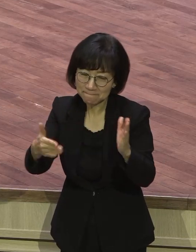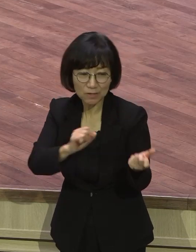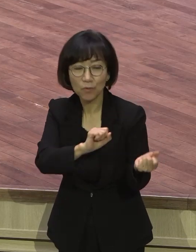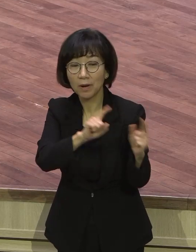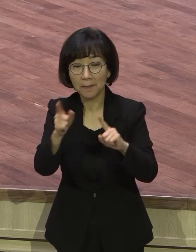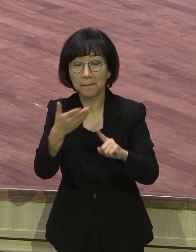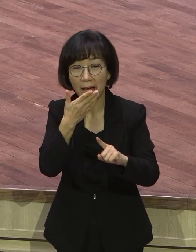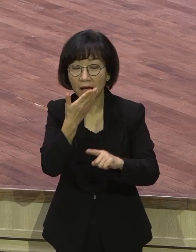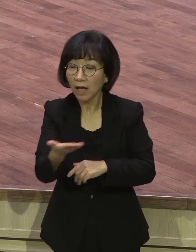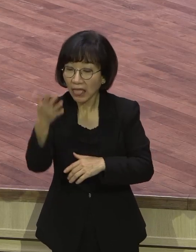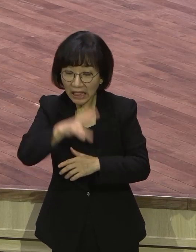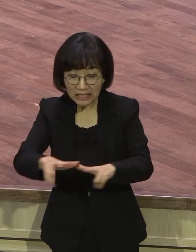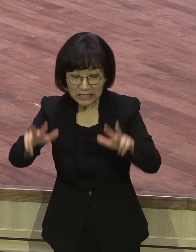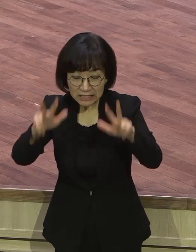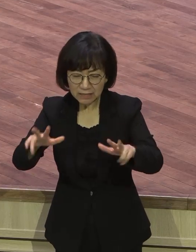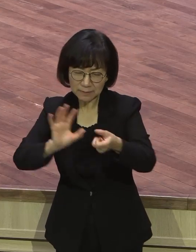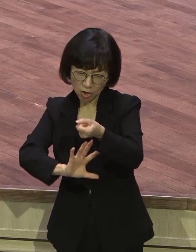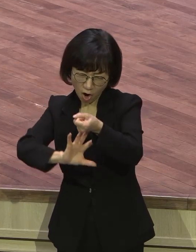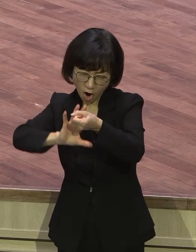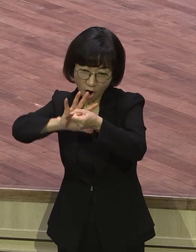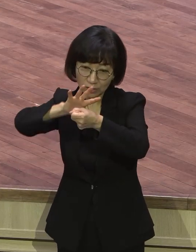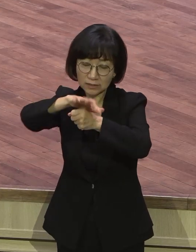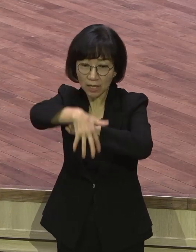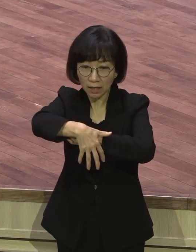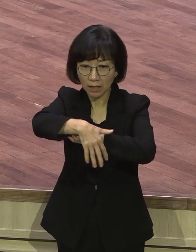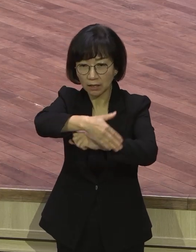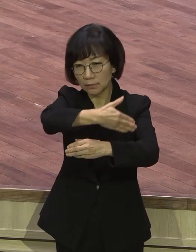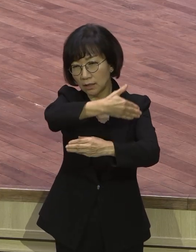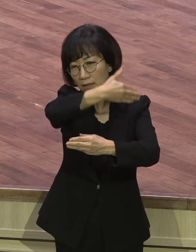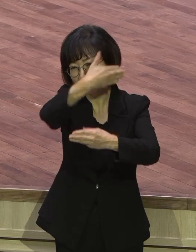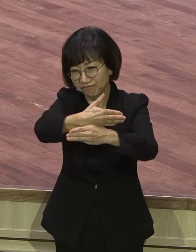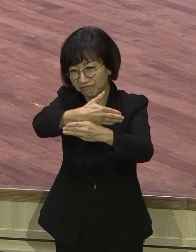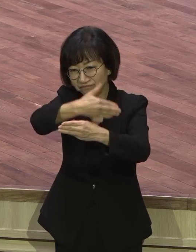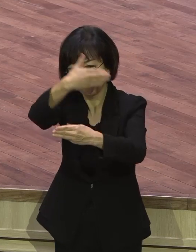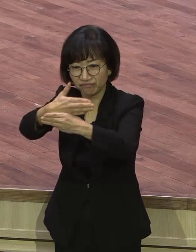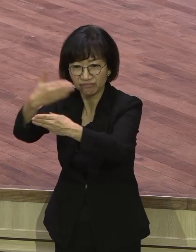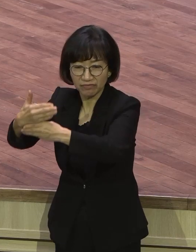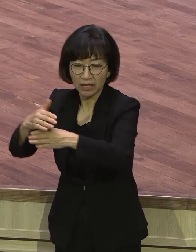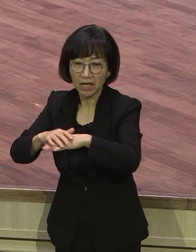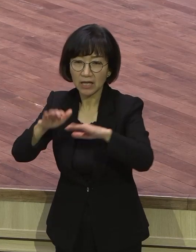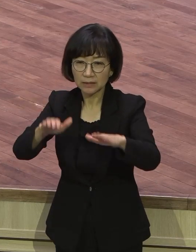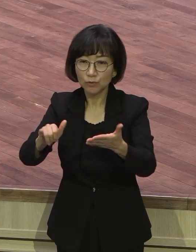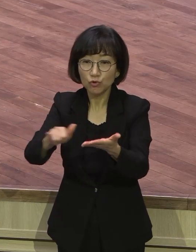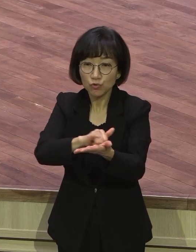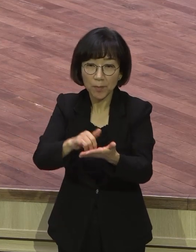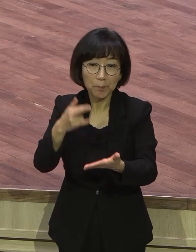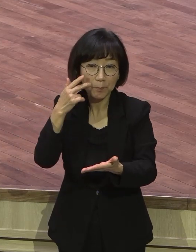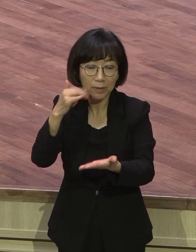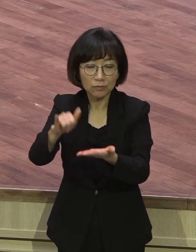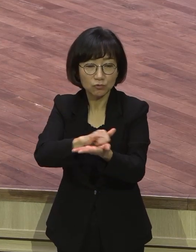그게 아니라 지금 전세계가 문을 닫았다니까 지금 뉴욕 메네탄 직장 문을 닫았다니까 닫았다니까